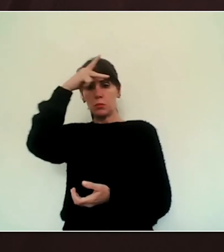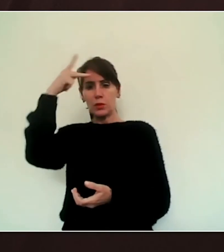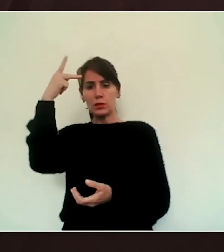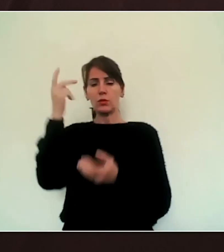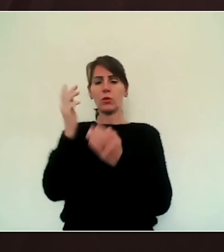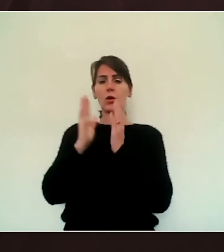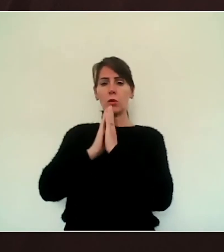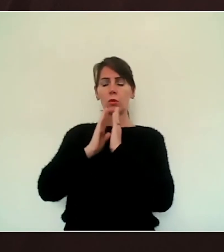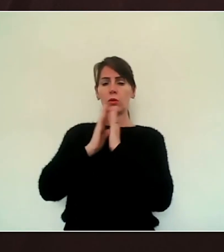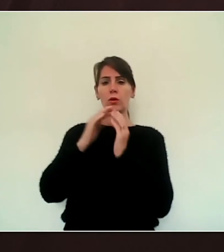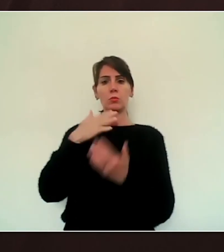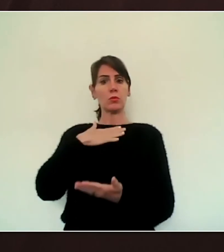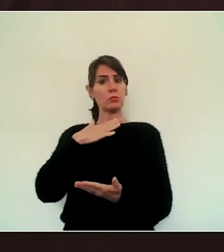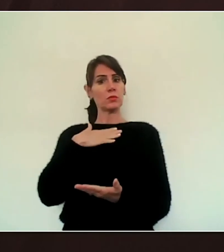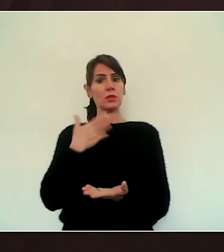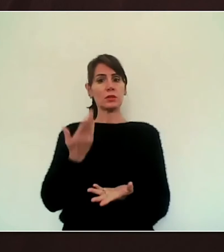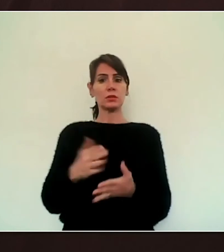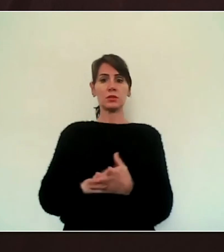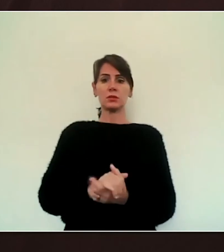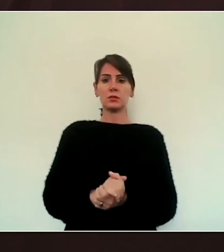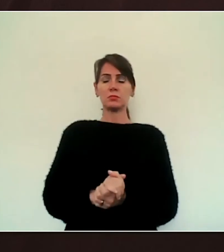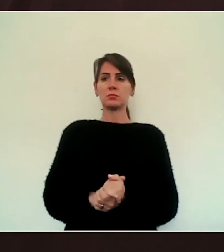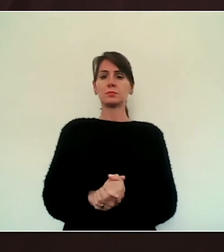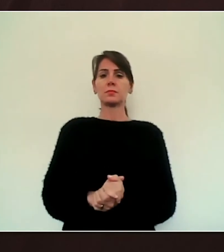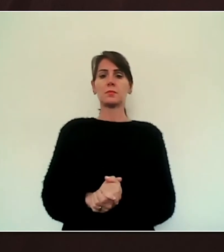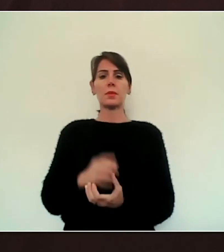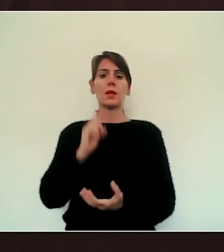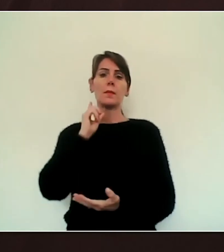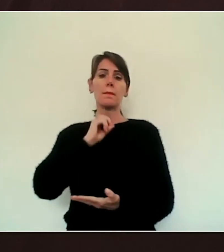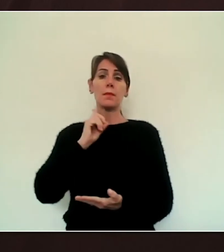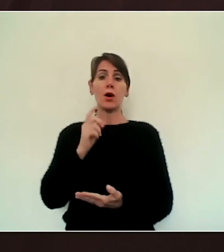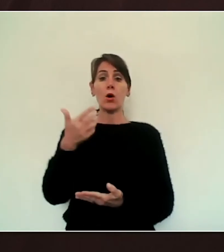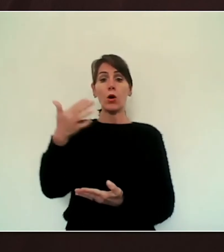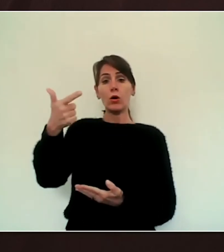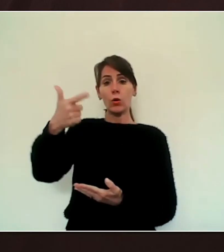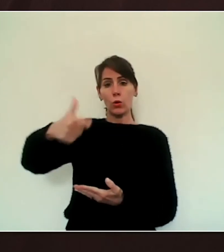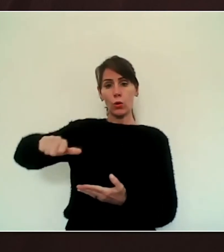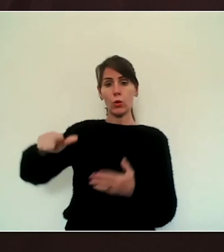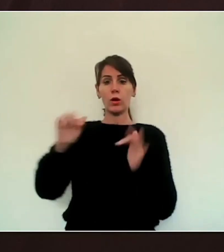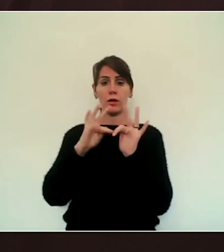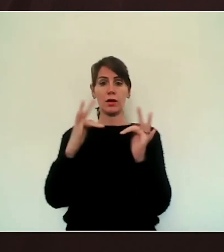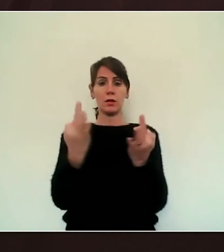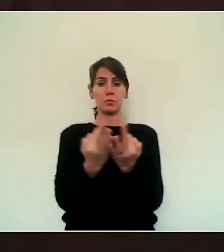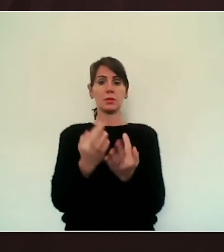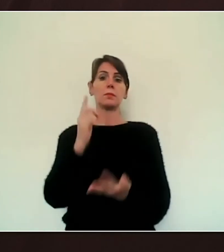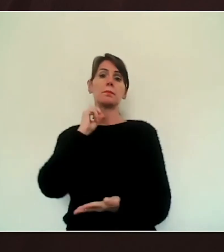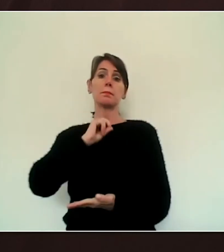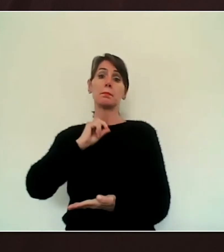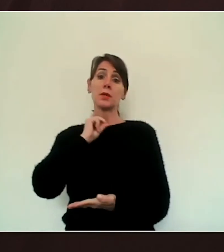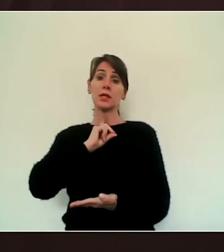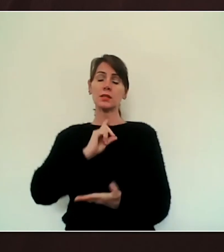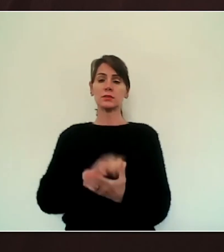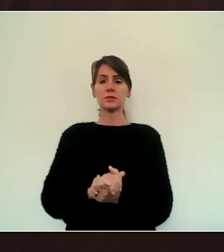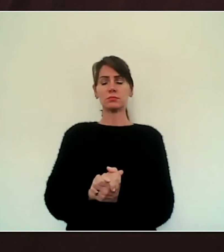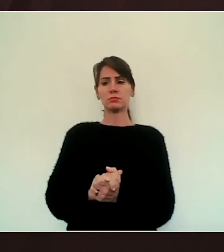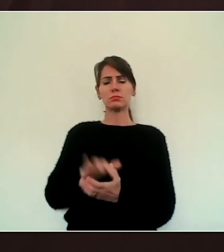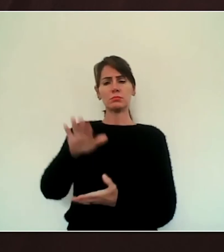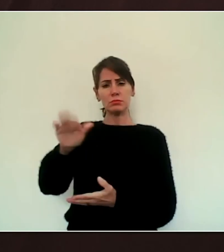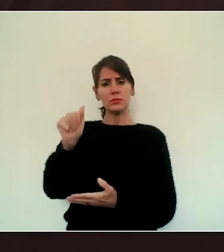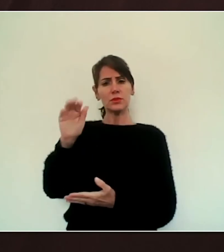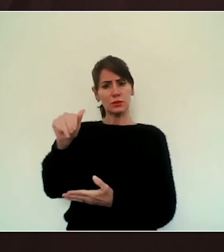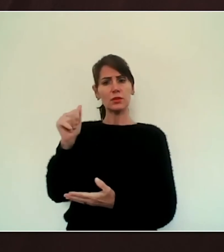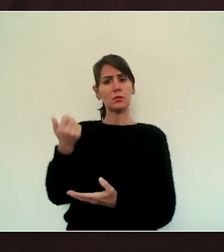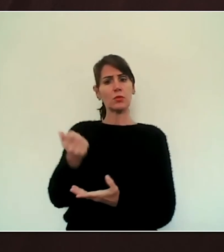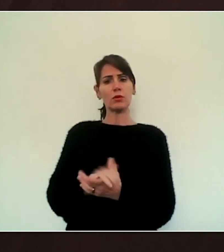tinha uma família que era de Minas Gerais, provavelmente estava no PAC sendo aperfeiçoada, me alcançaram,